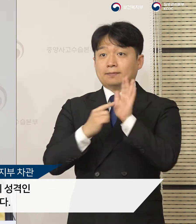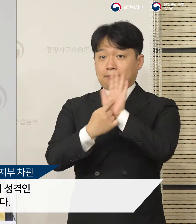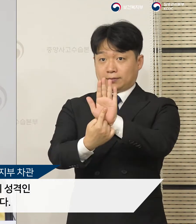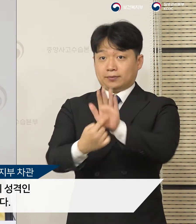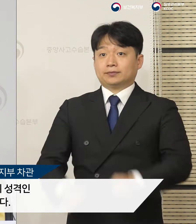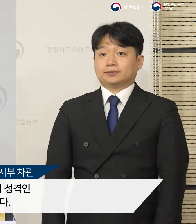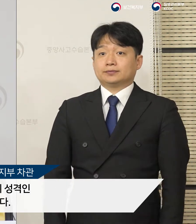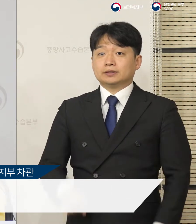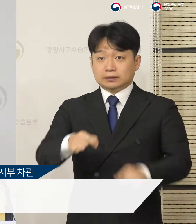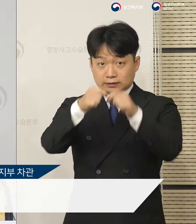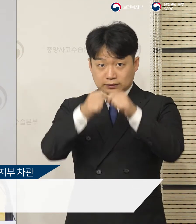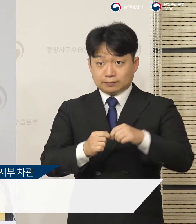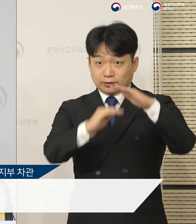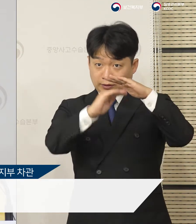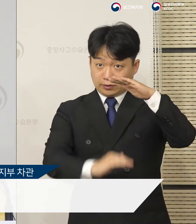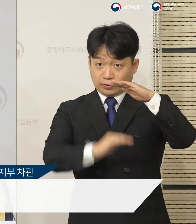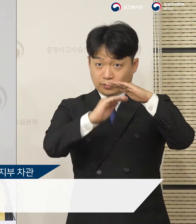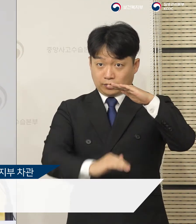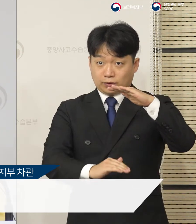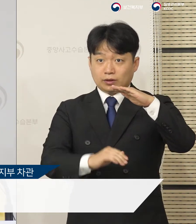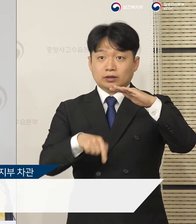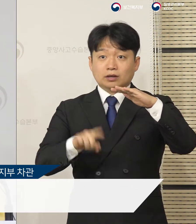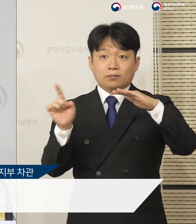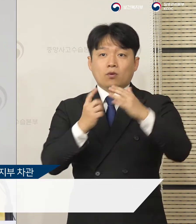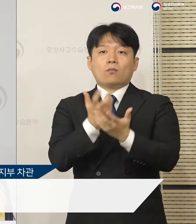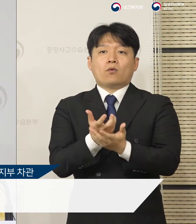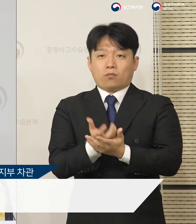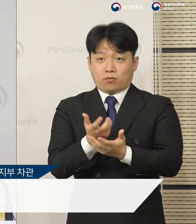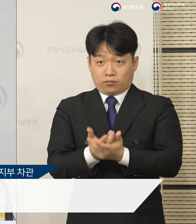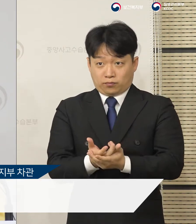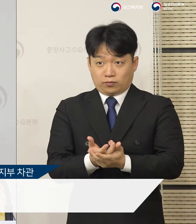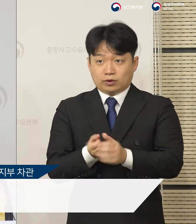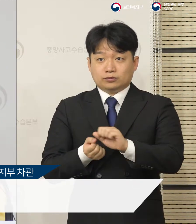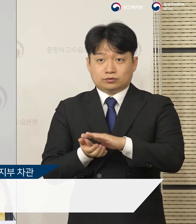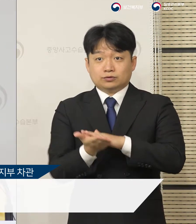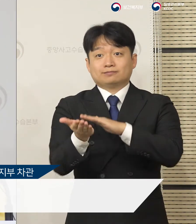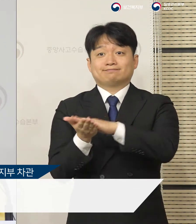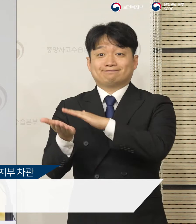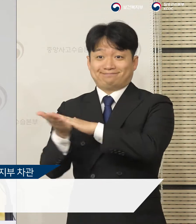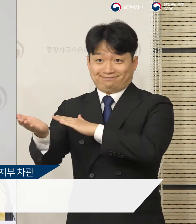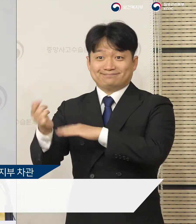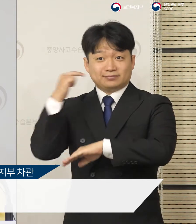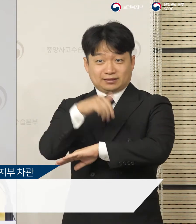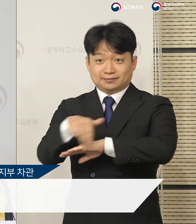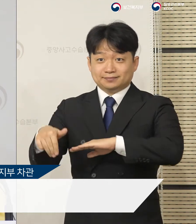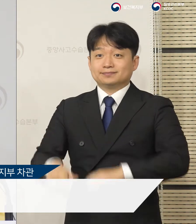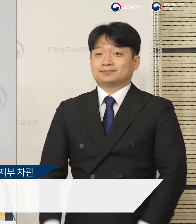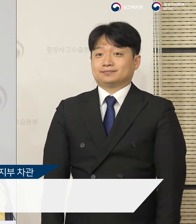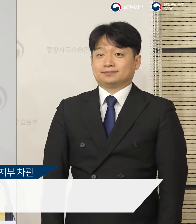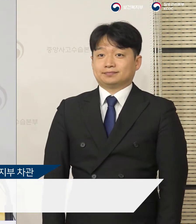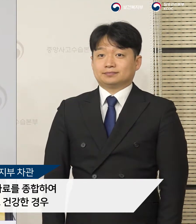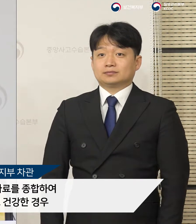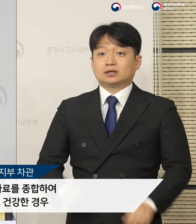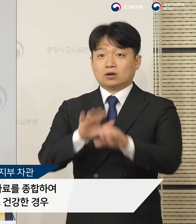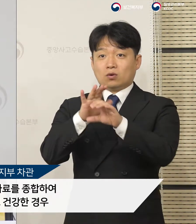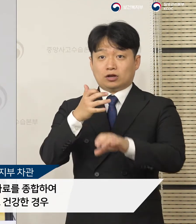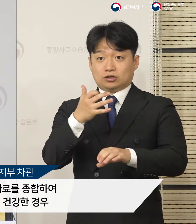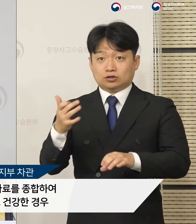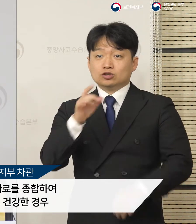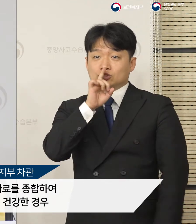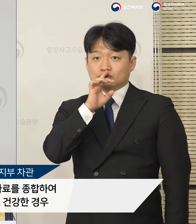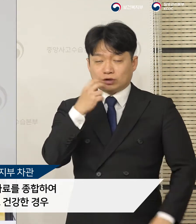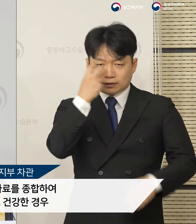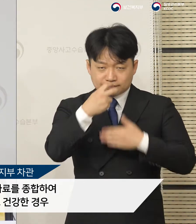발표하게 됩니다. 세부적인 발표 내용은 별도의 보도자료를 참고하여 주시기 바랍니다.